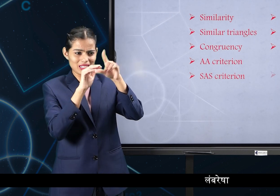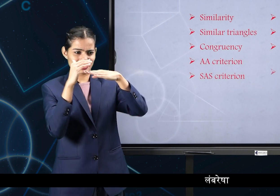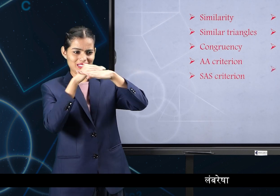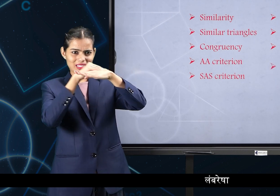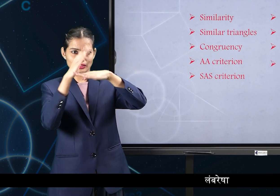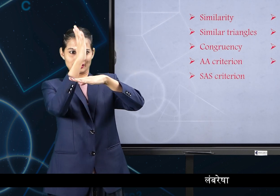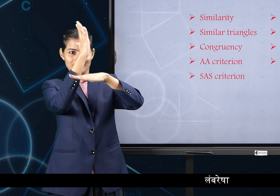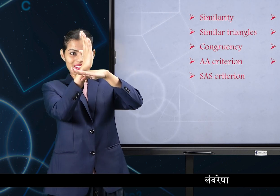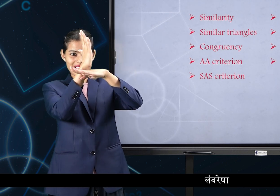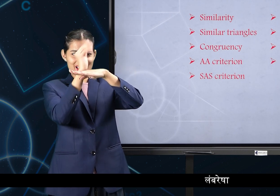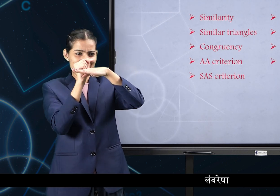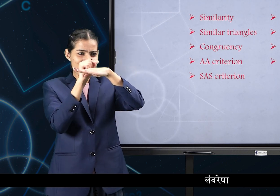लंबरेषा,